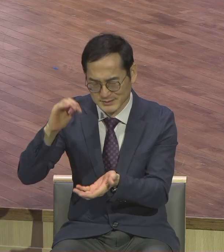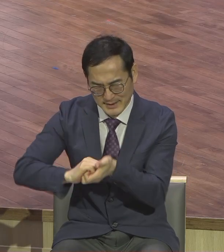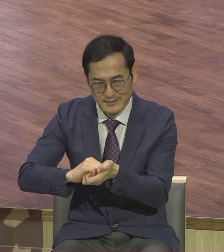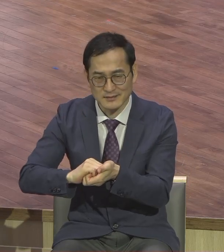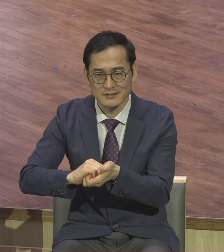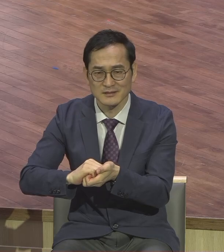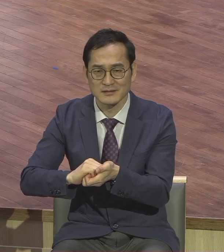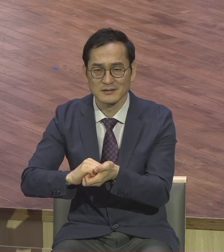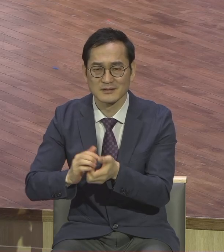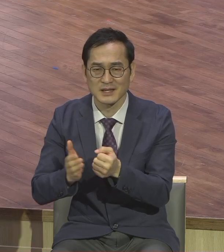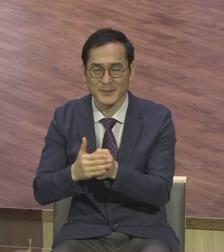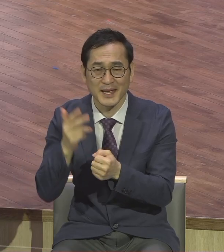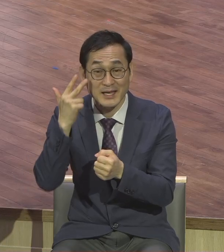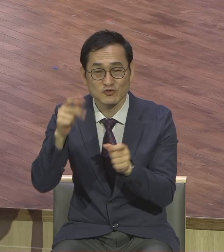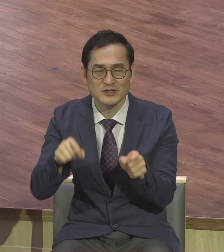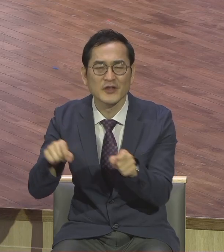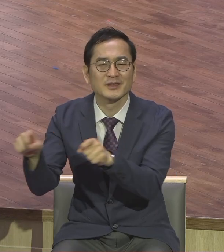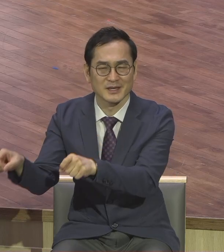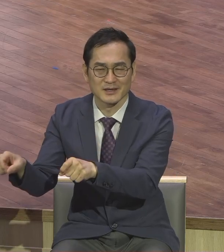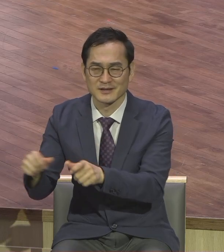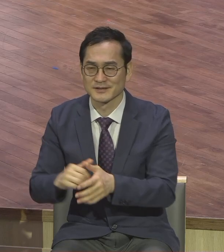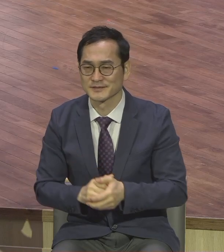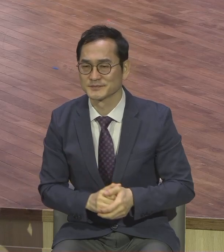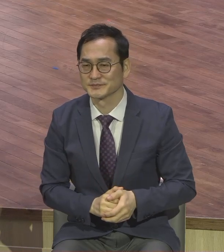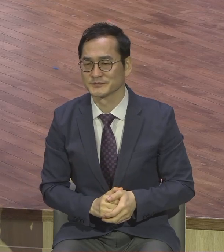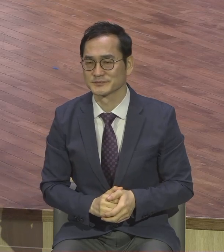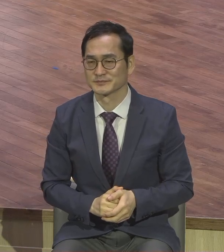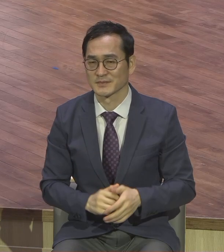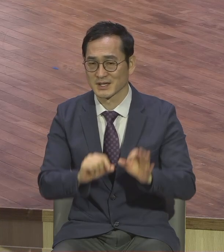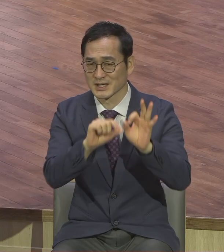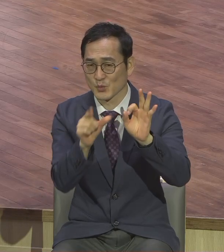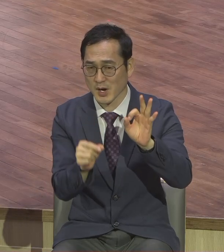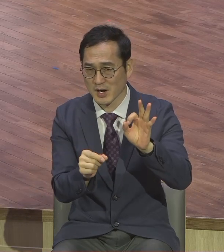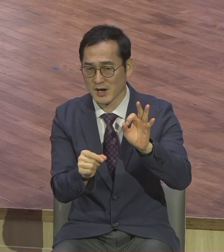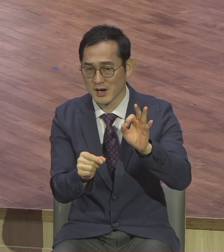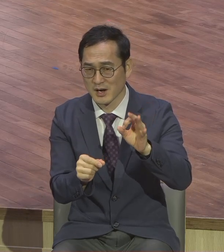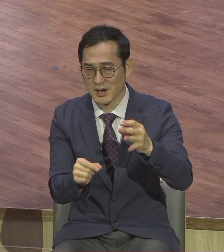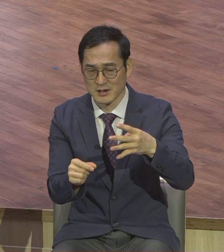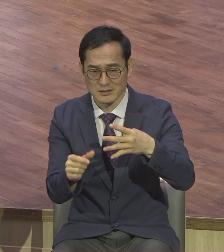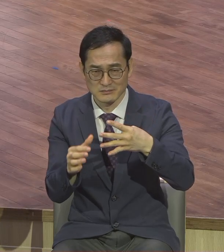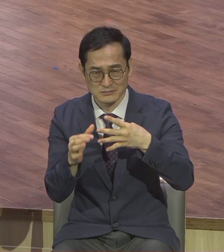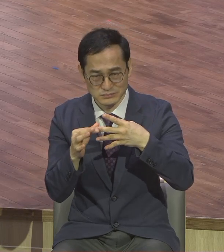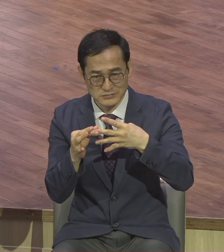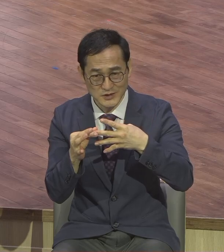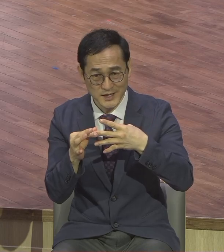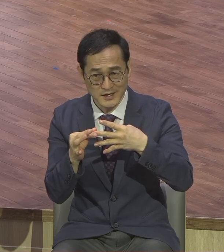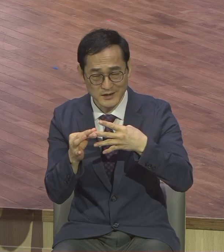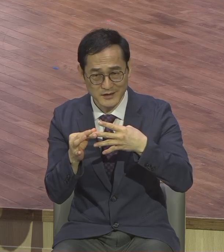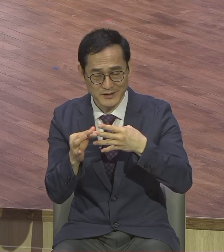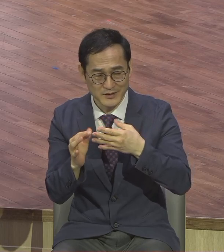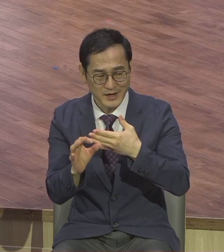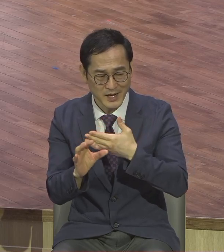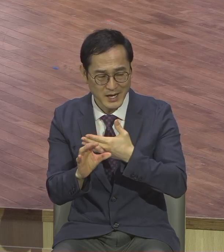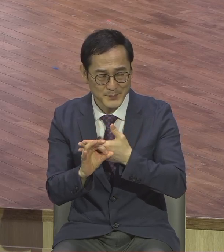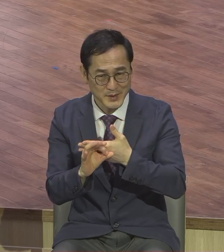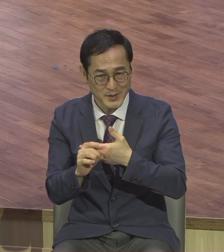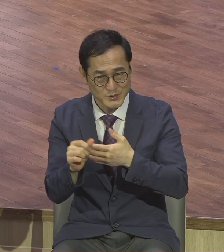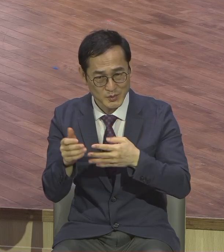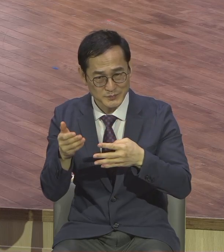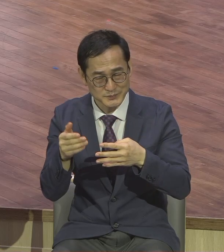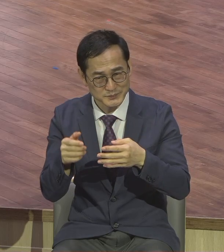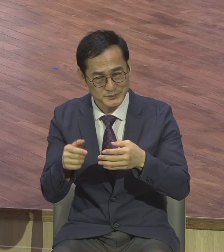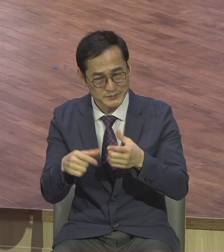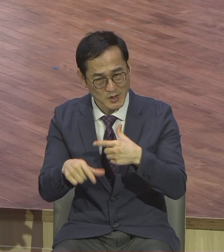없어서 한 주 더 연기해서 10월 10일 되면 좀 더 그렇게